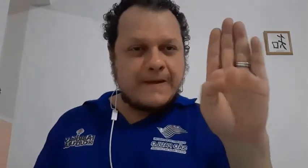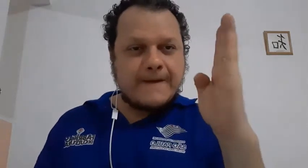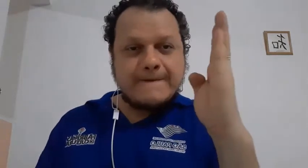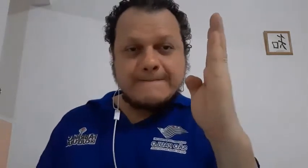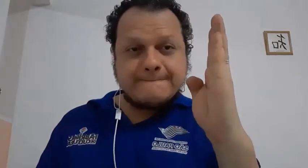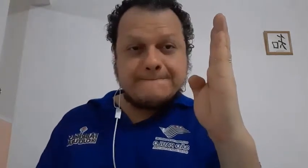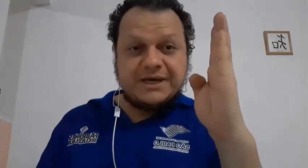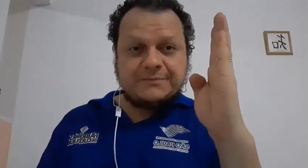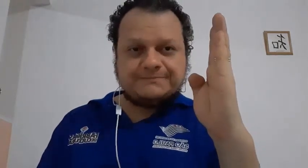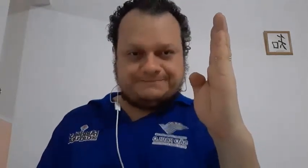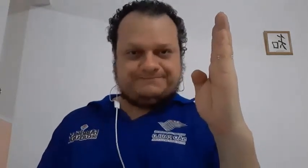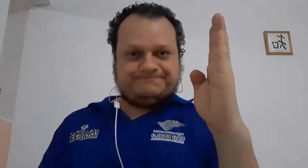B.